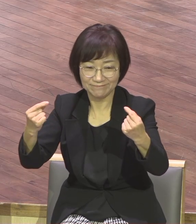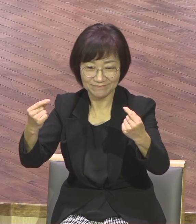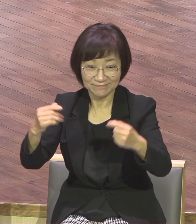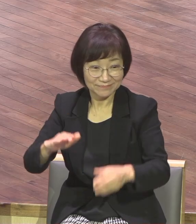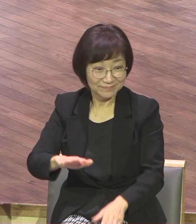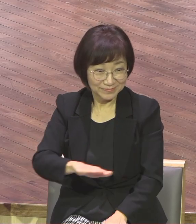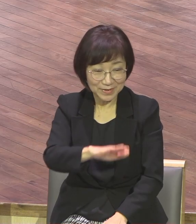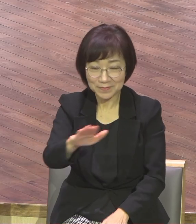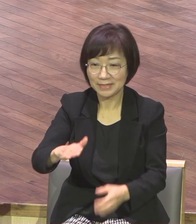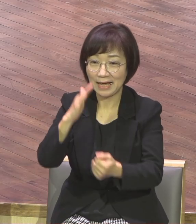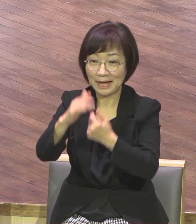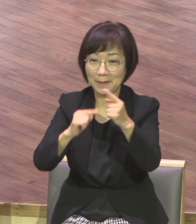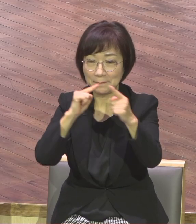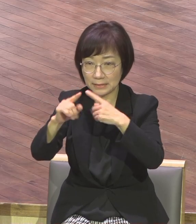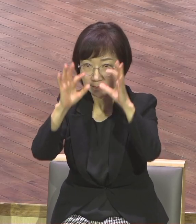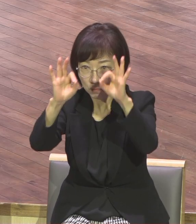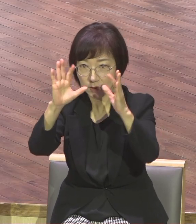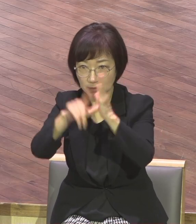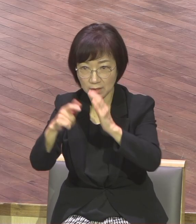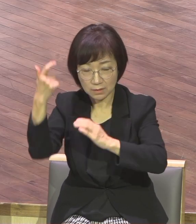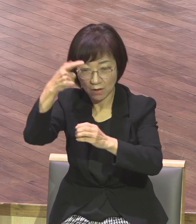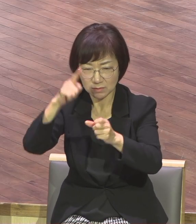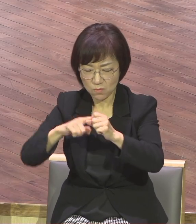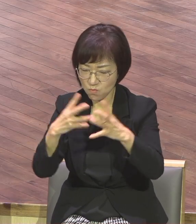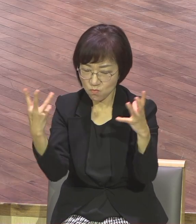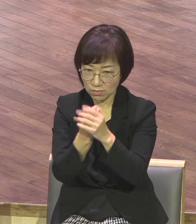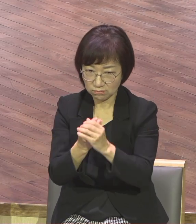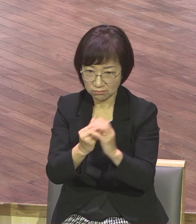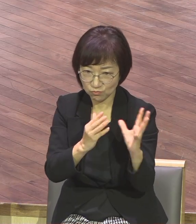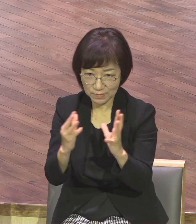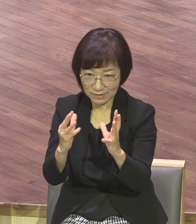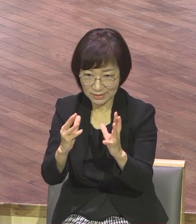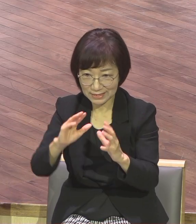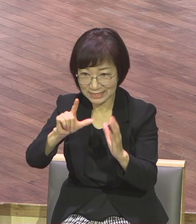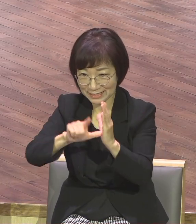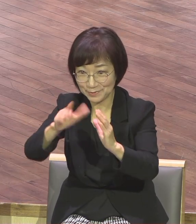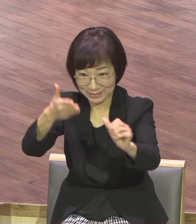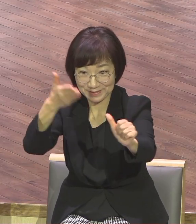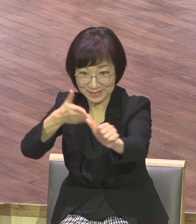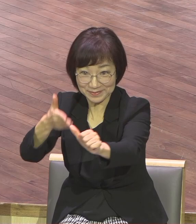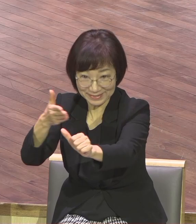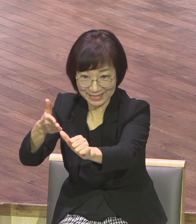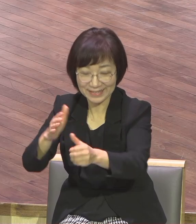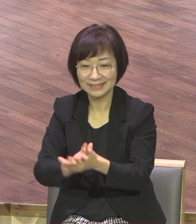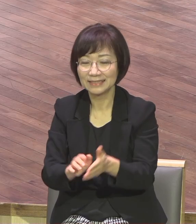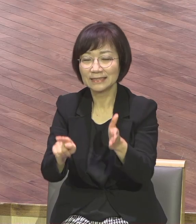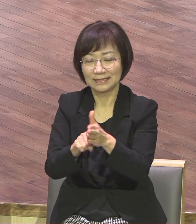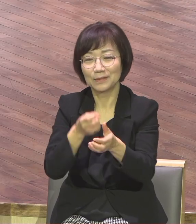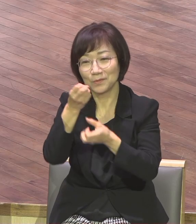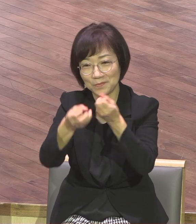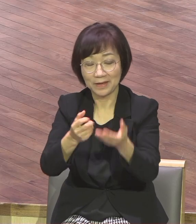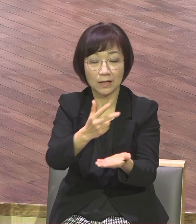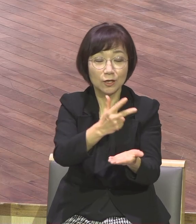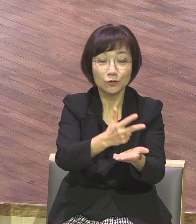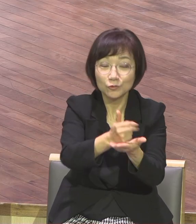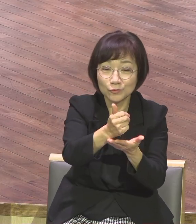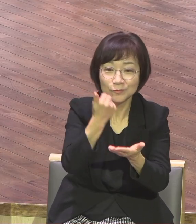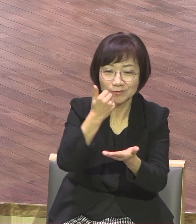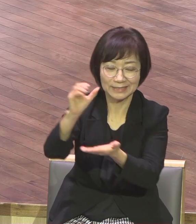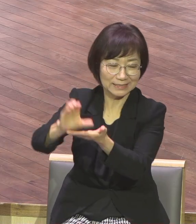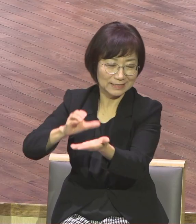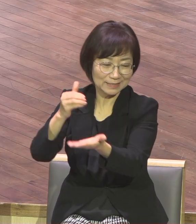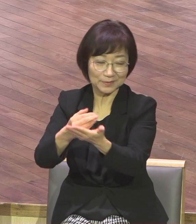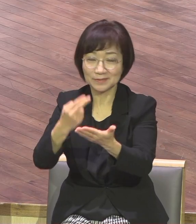들을 때 여러분 영적으로 무장되는 시간 되기를 바랍니다. 신앙 고백합니다. 주는